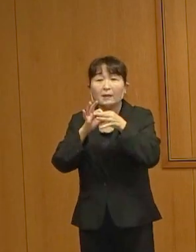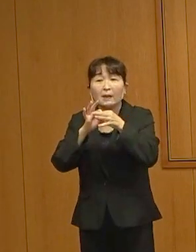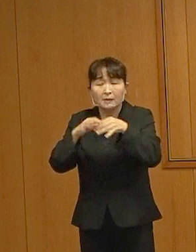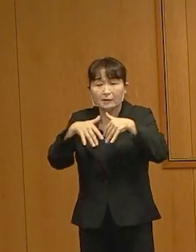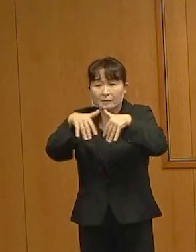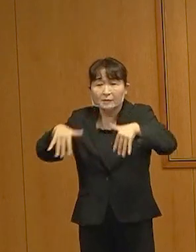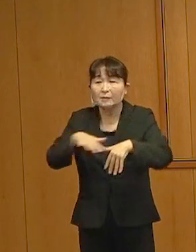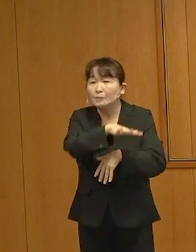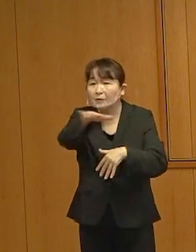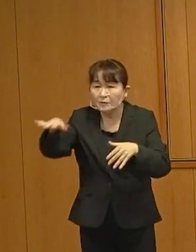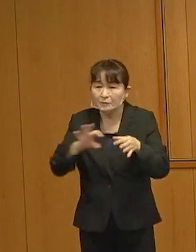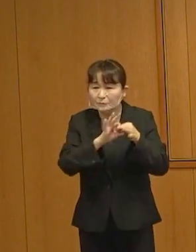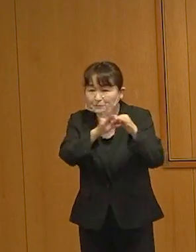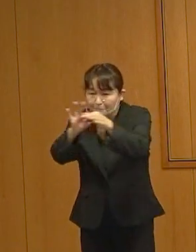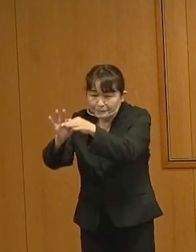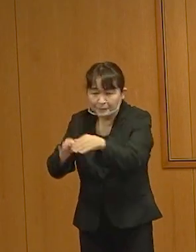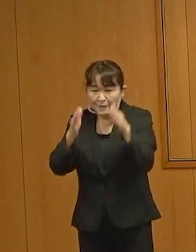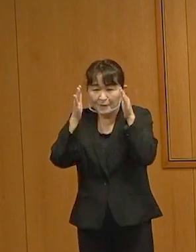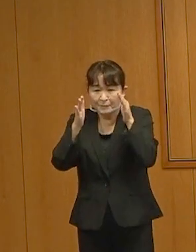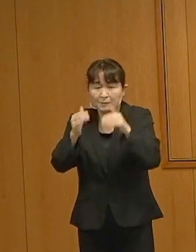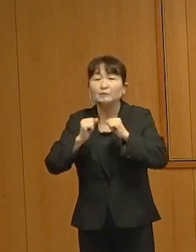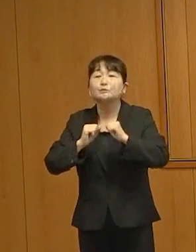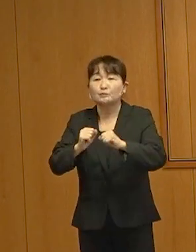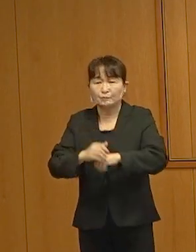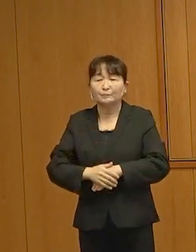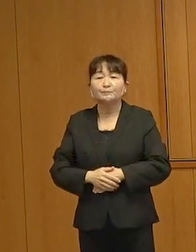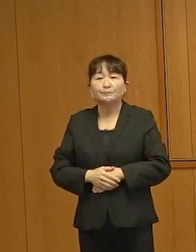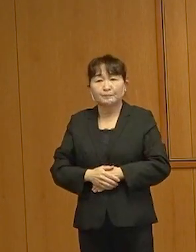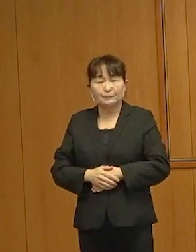いというふうに考えております。次に、